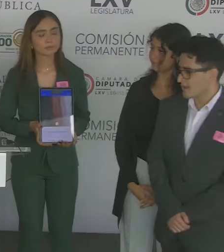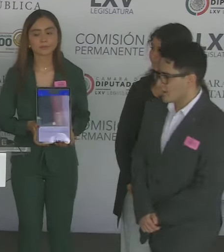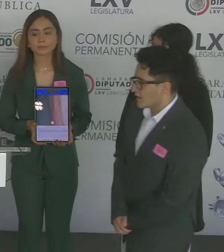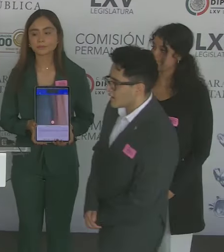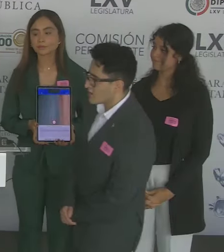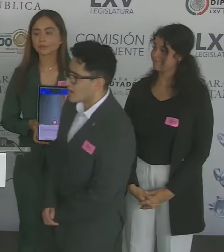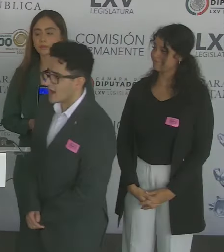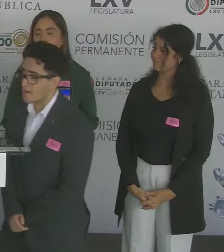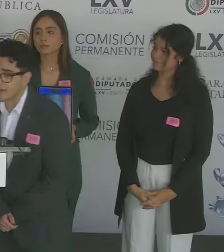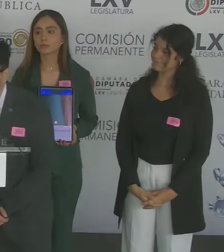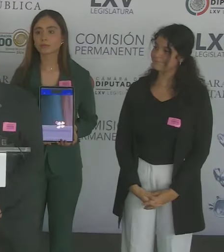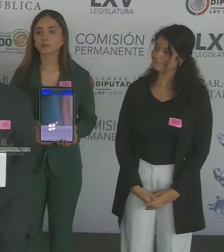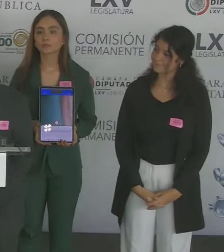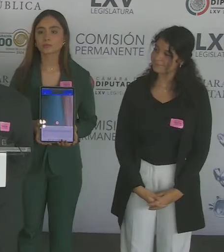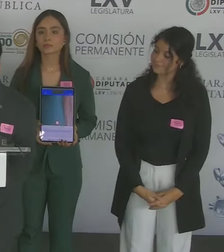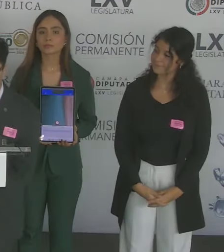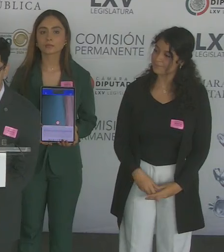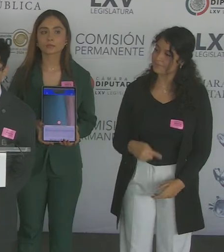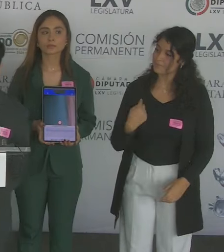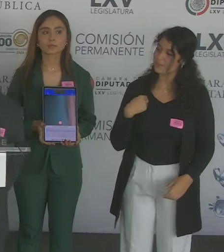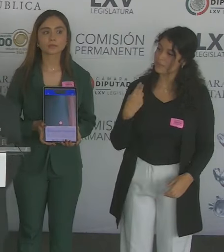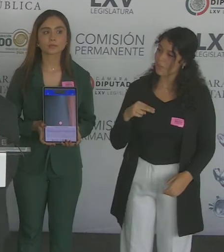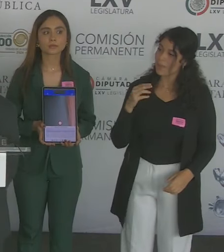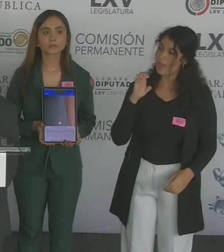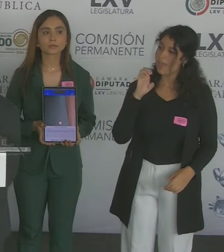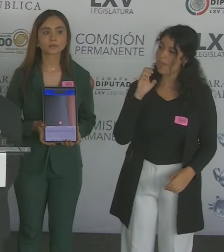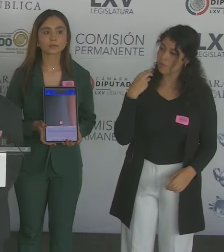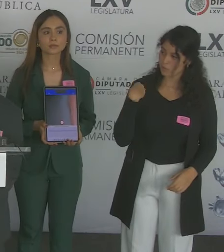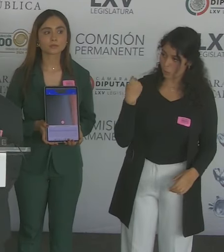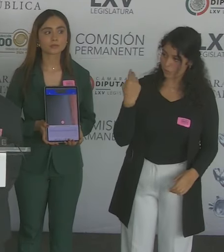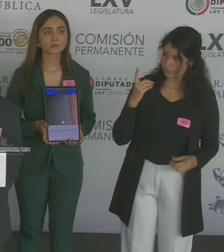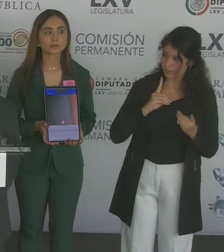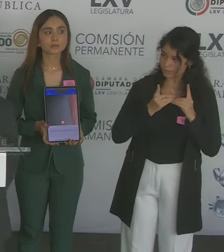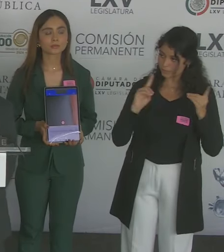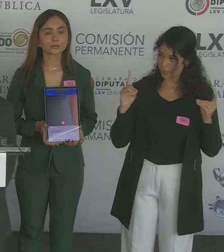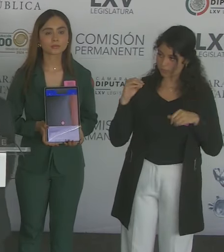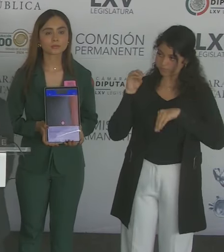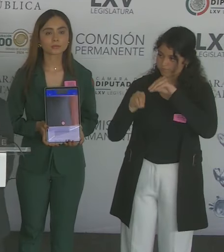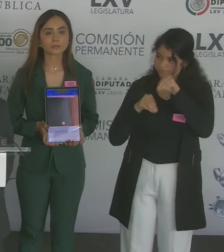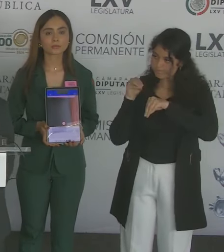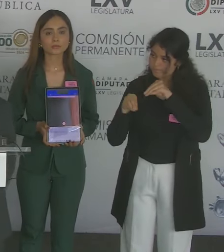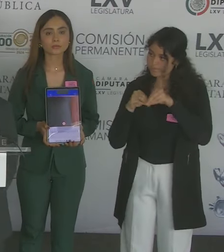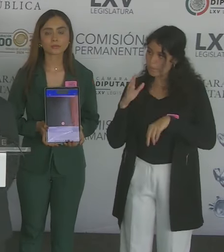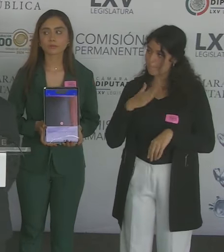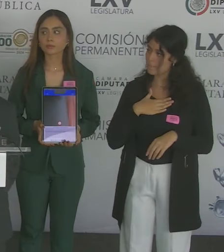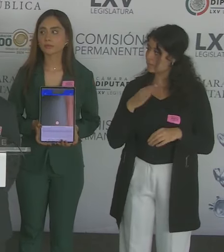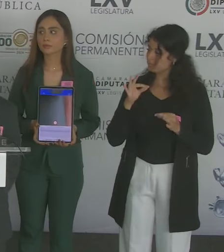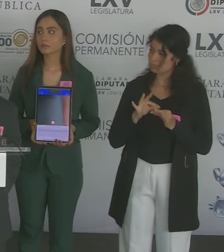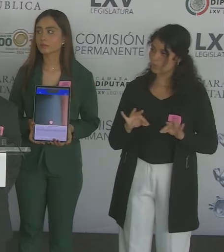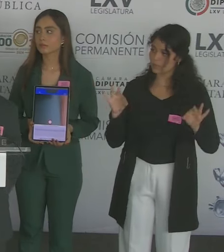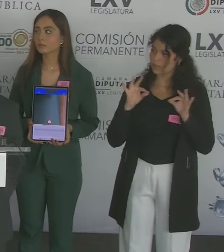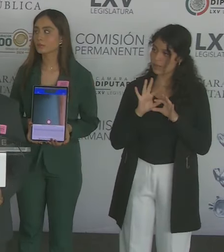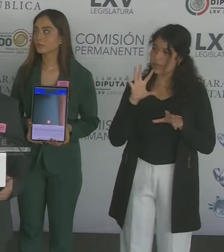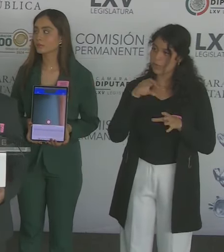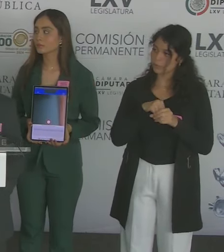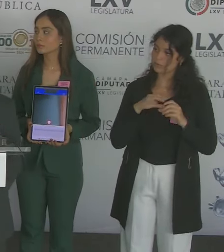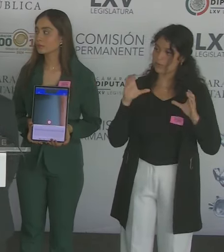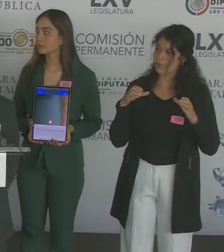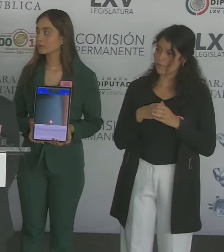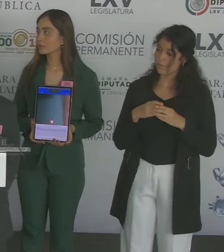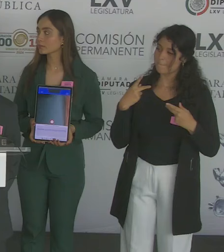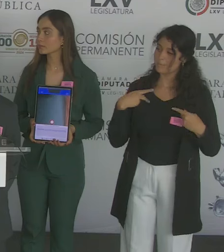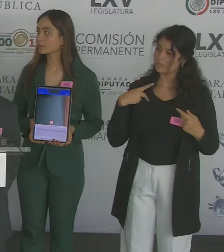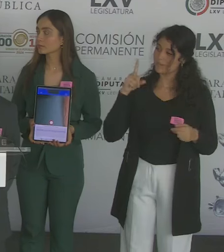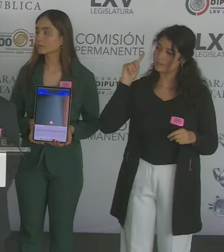nom Hola Me presento mi nombre es Miguel sierra y soy el desarrollador de la aplicación y una motivación fundamental fue la inclusión de la comunidad sorda mediante la